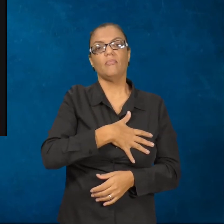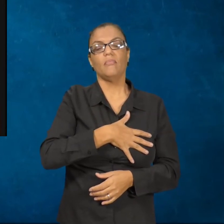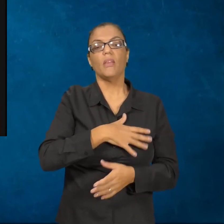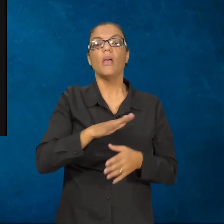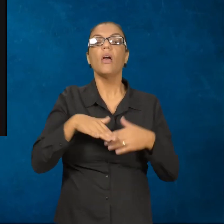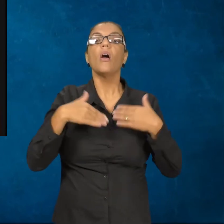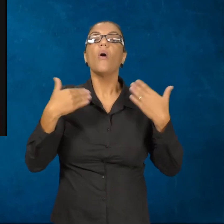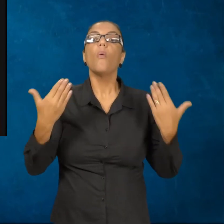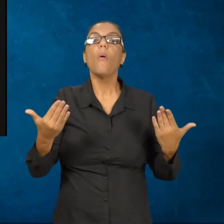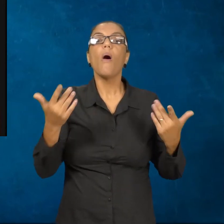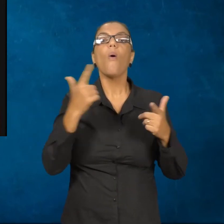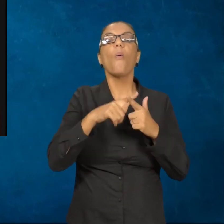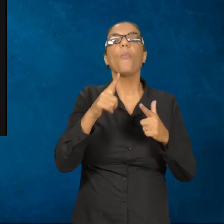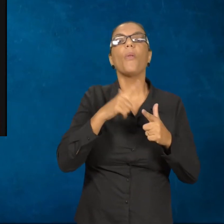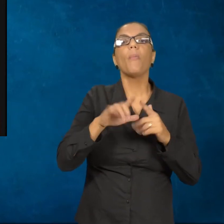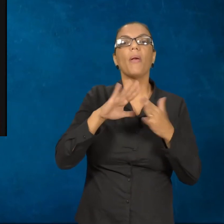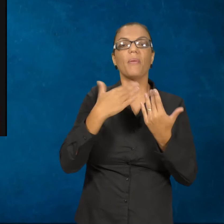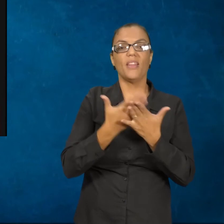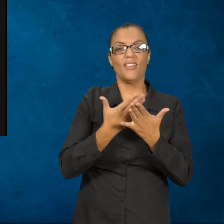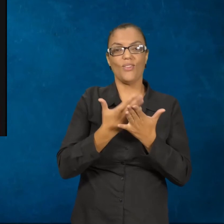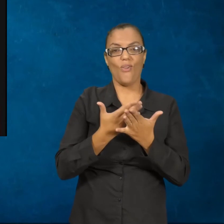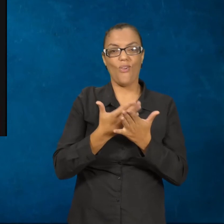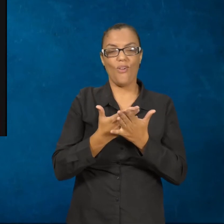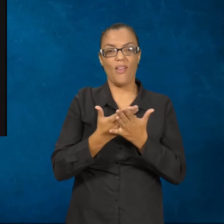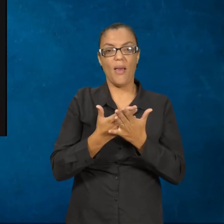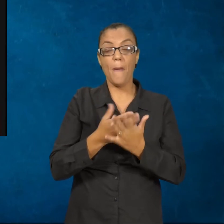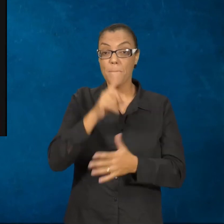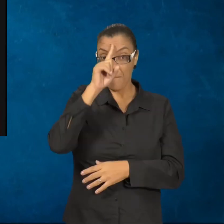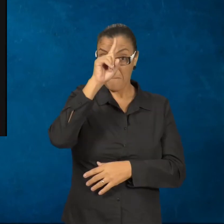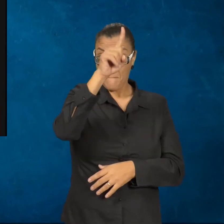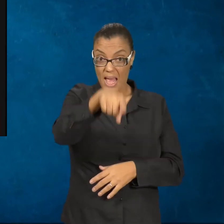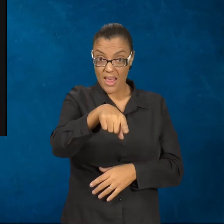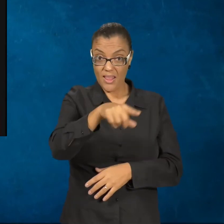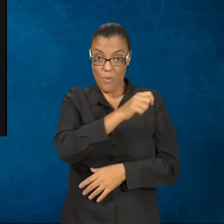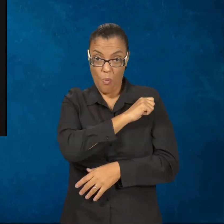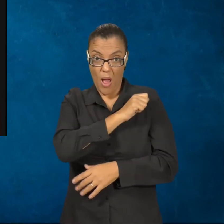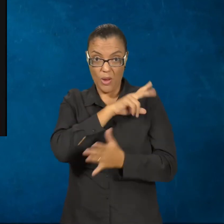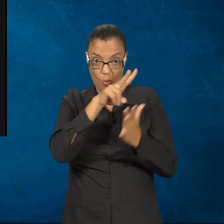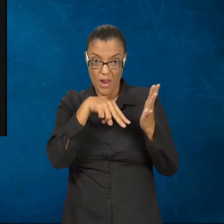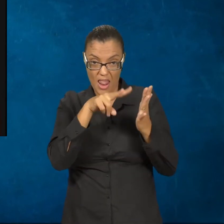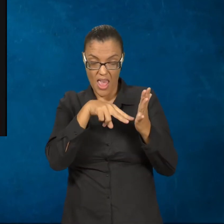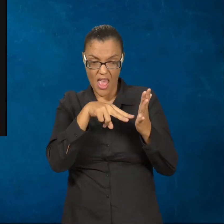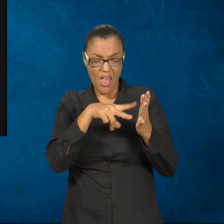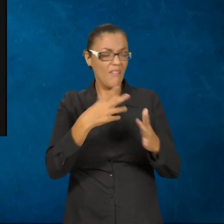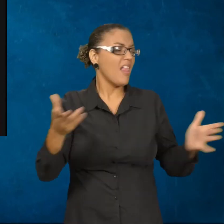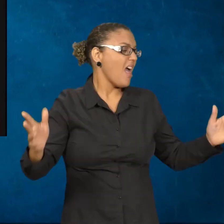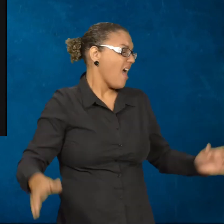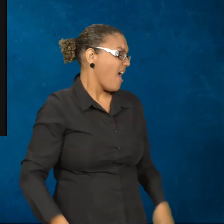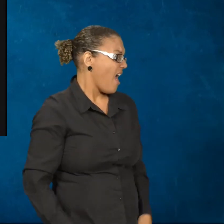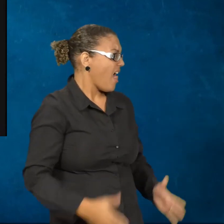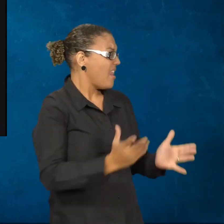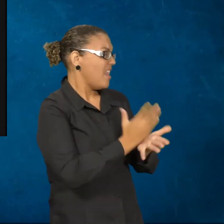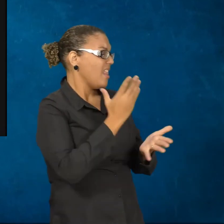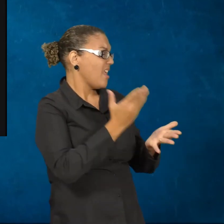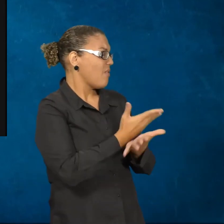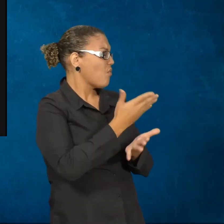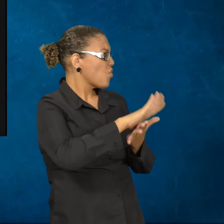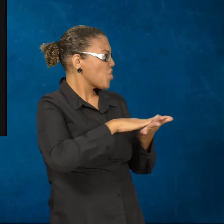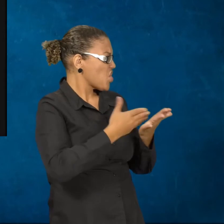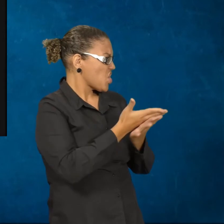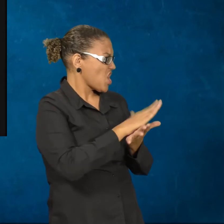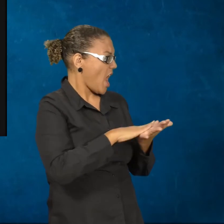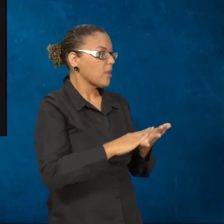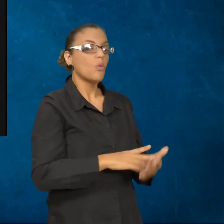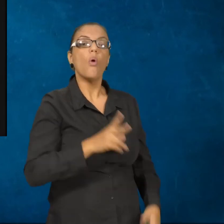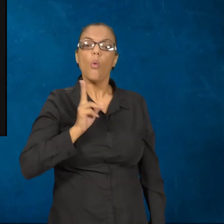Tá chato? Continua. Vai cair na prova. Por isso que a escola, em vez de criar o prazer